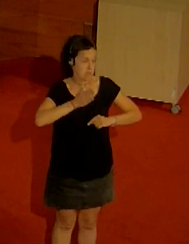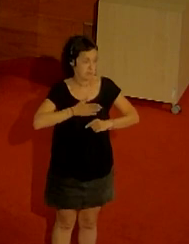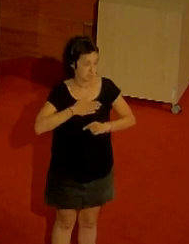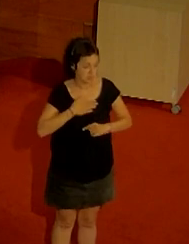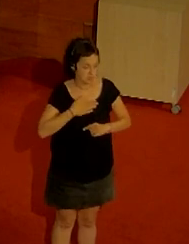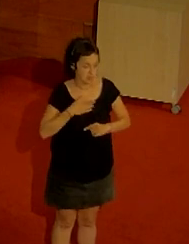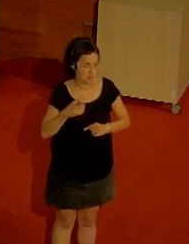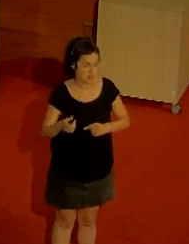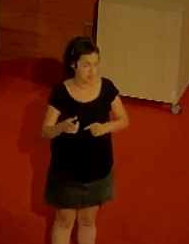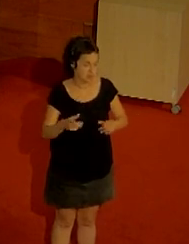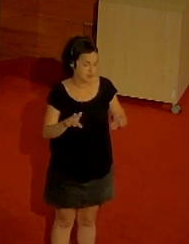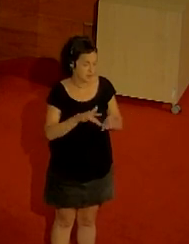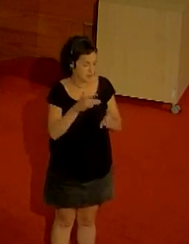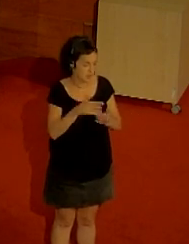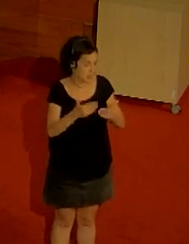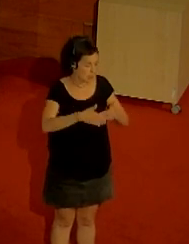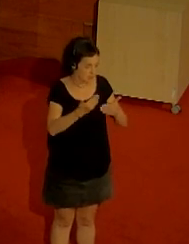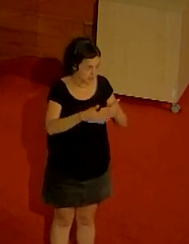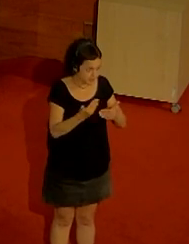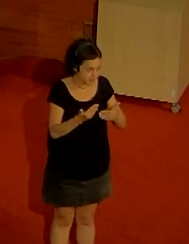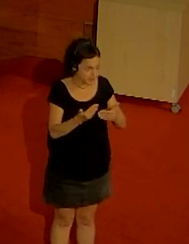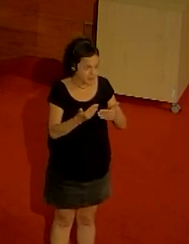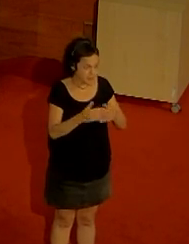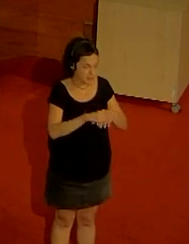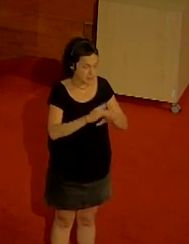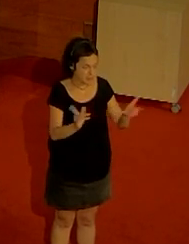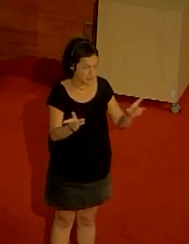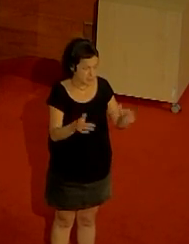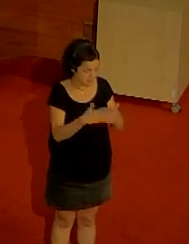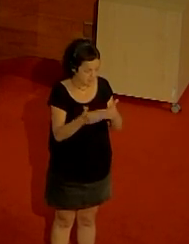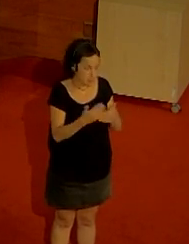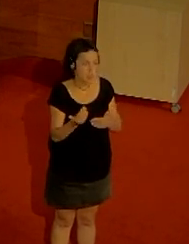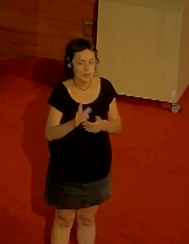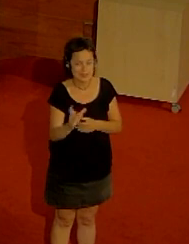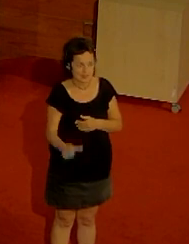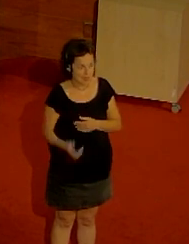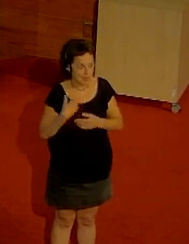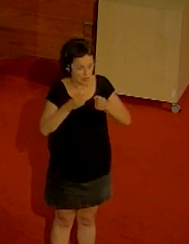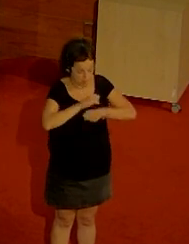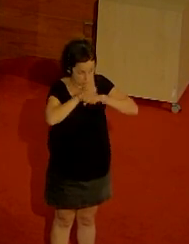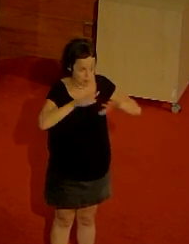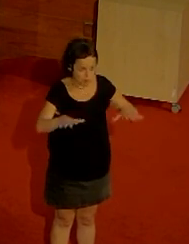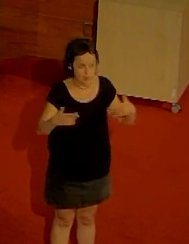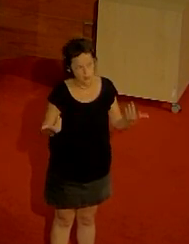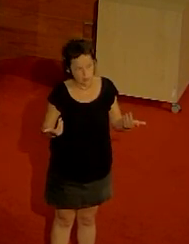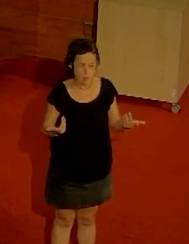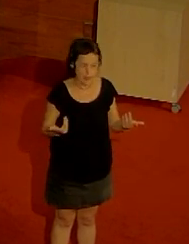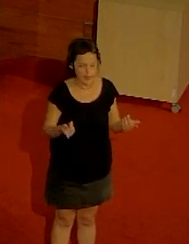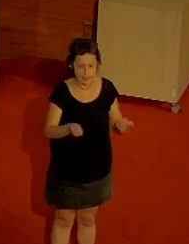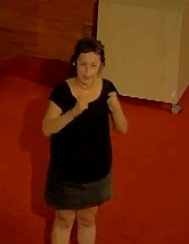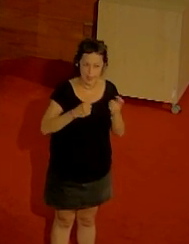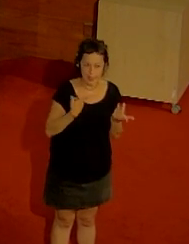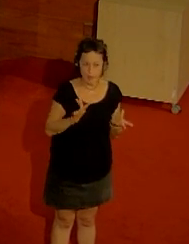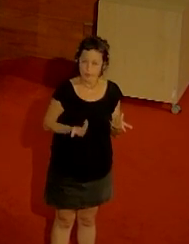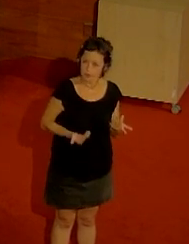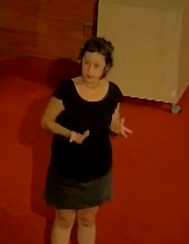Era una muerte como que nos empezaba a importar un poco más, ¿no? Y es esta gran paradoja que además allí es física, ¿no? De